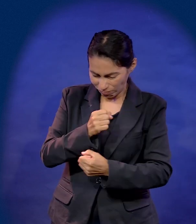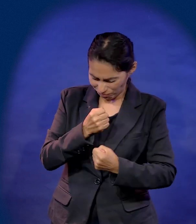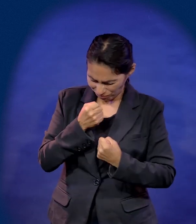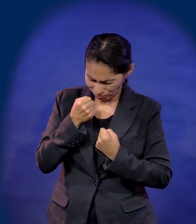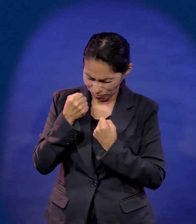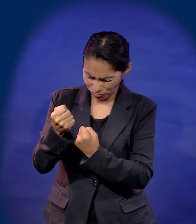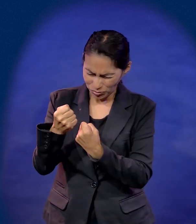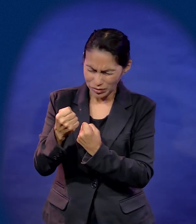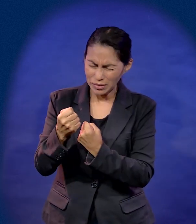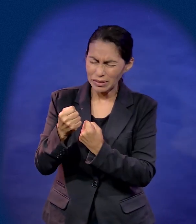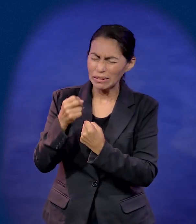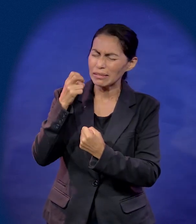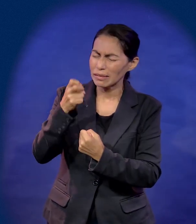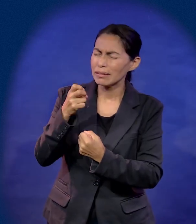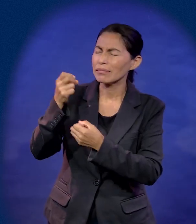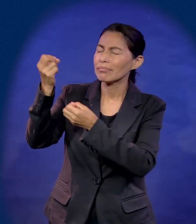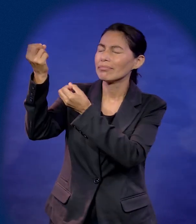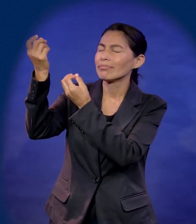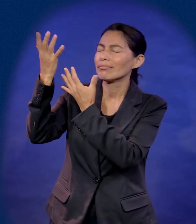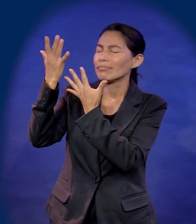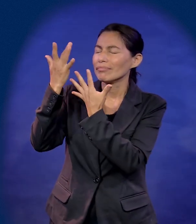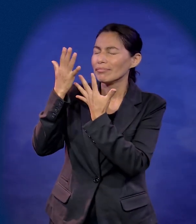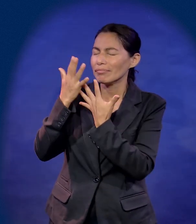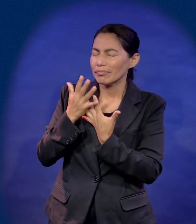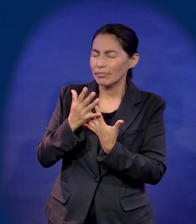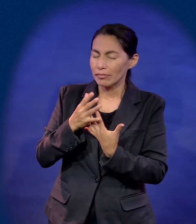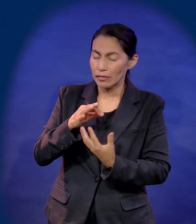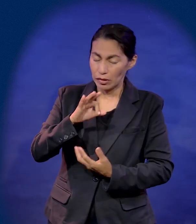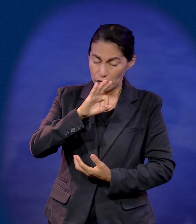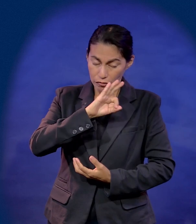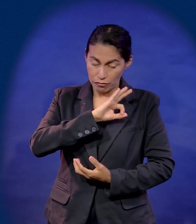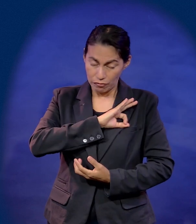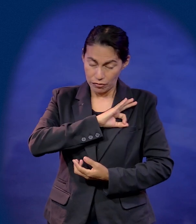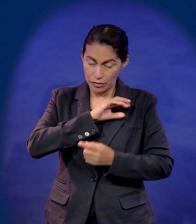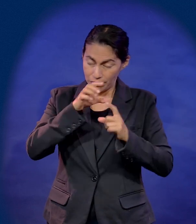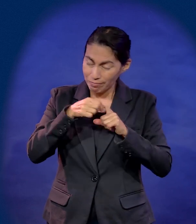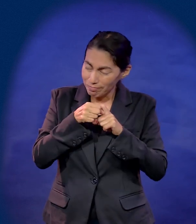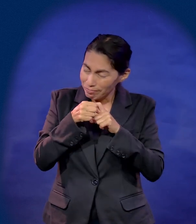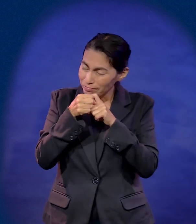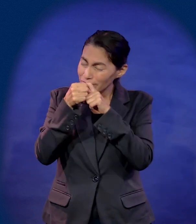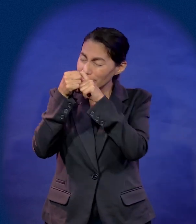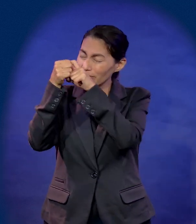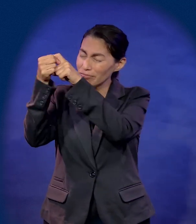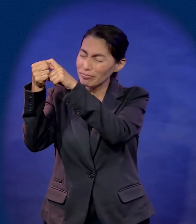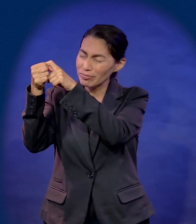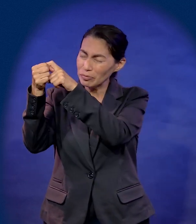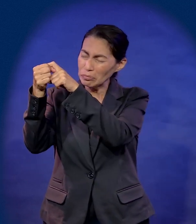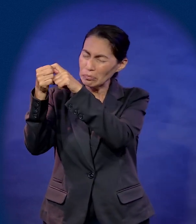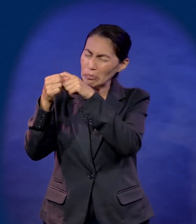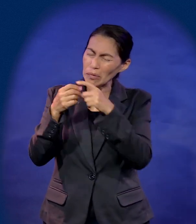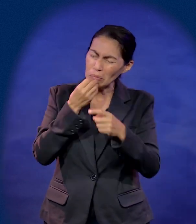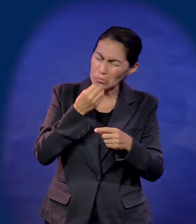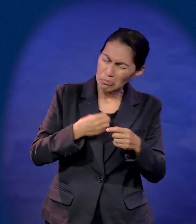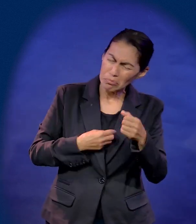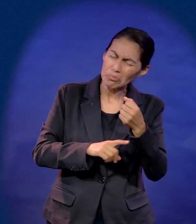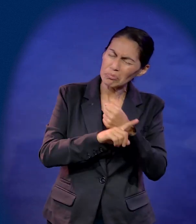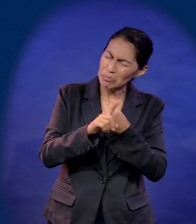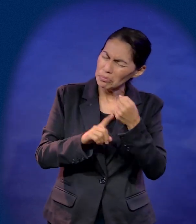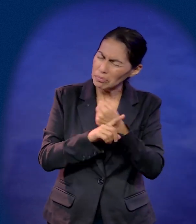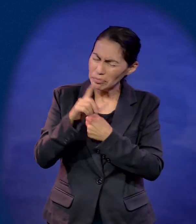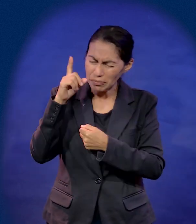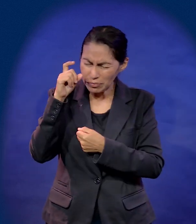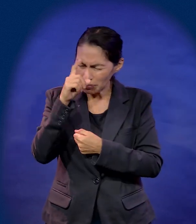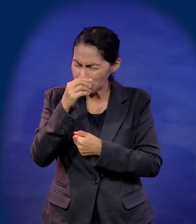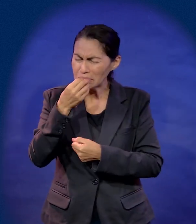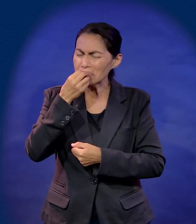Concédenos la fe que puede mover montañas. Concédenos la fe que se puede